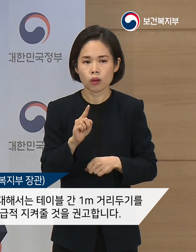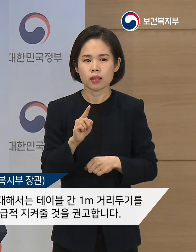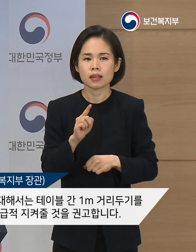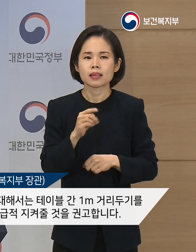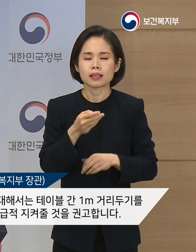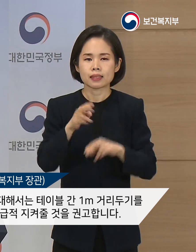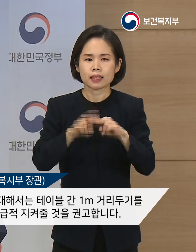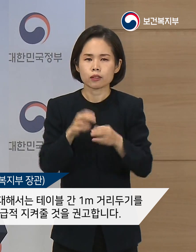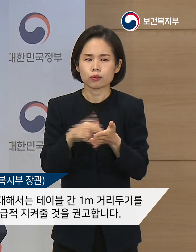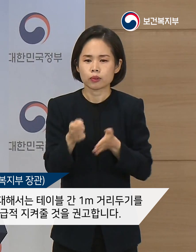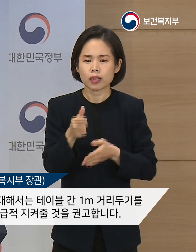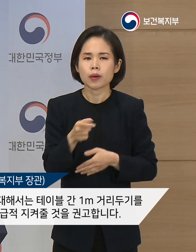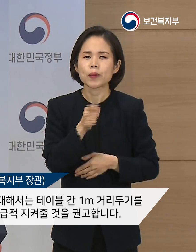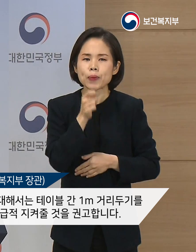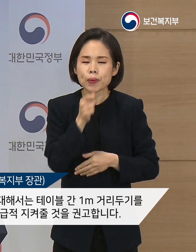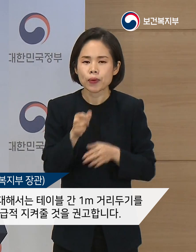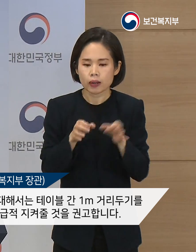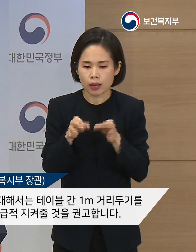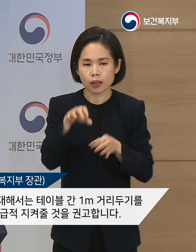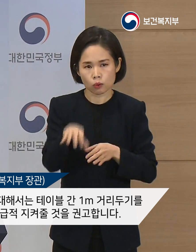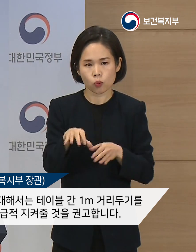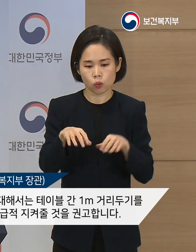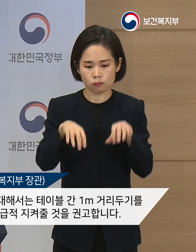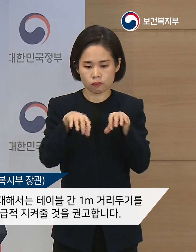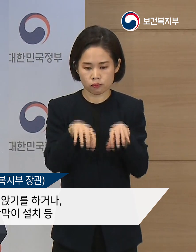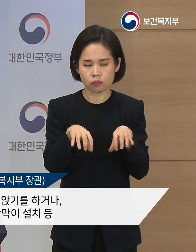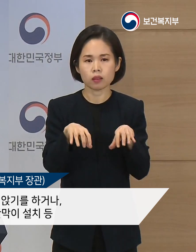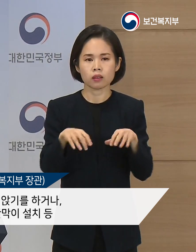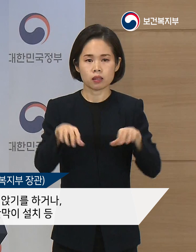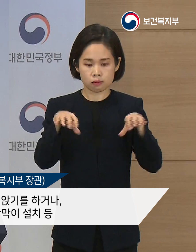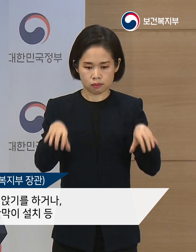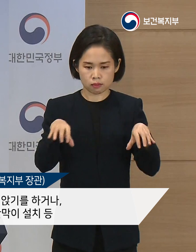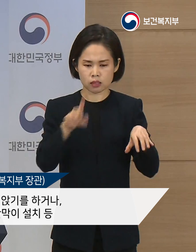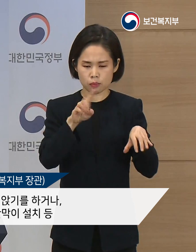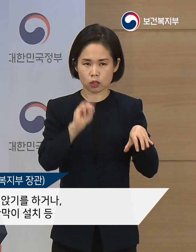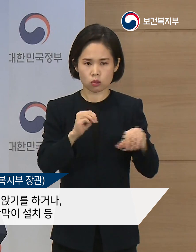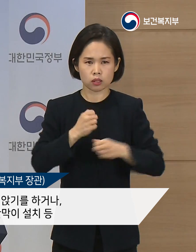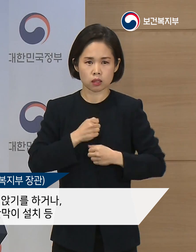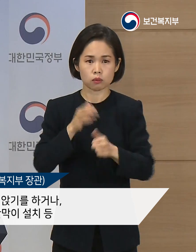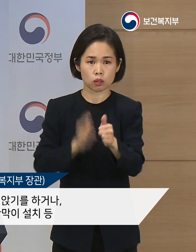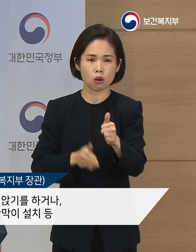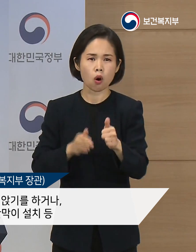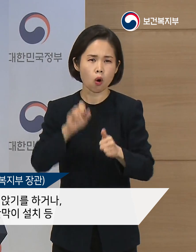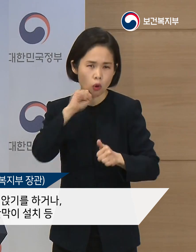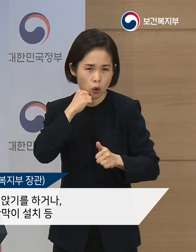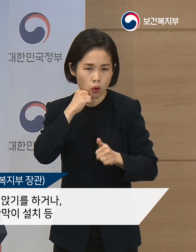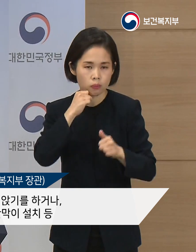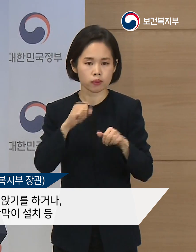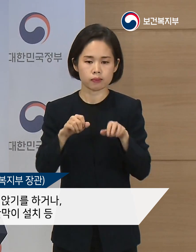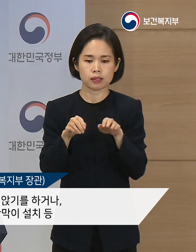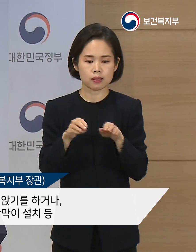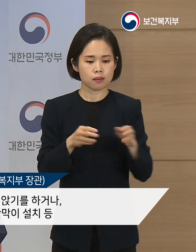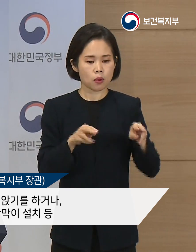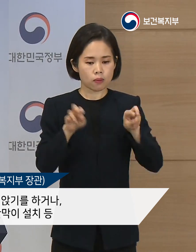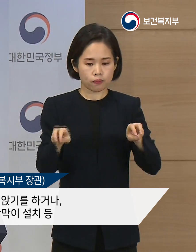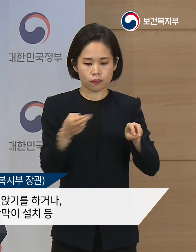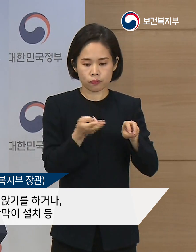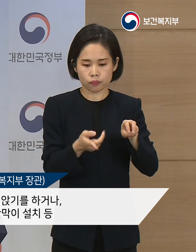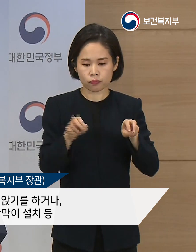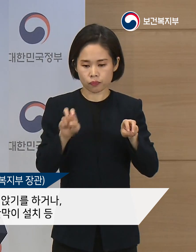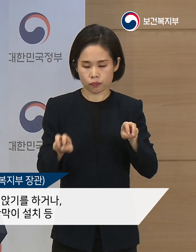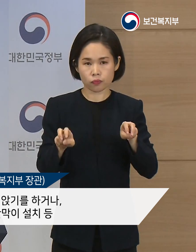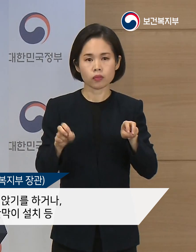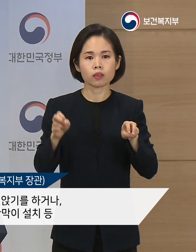매장도 가급적 지켜줄 것을 권고합니다. 이를 지키기 어려운 경우 좌석 한 칸 띄어앉기를